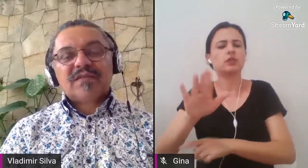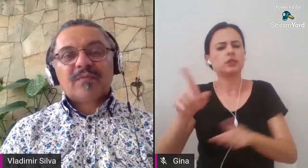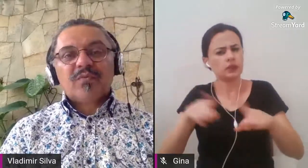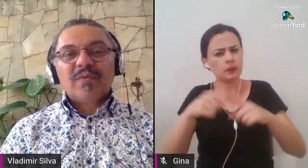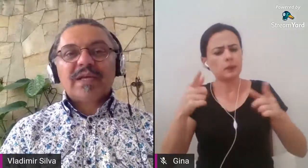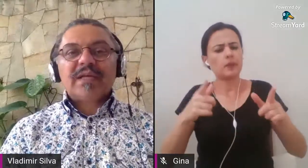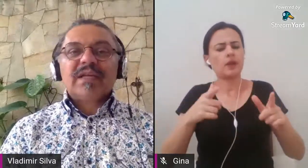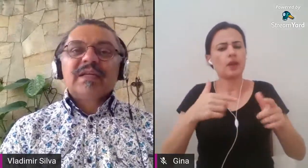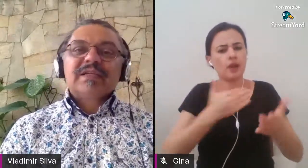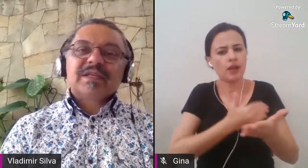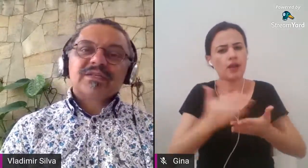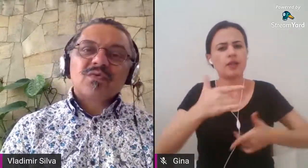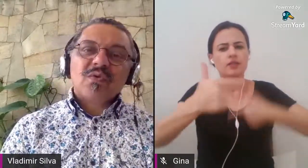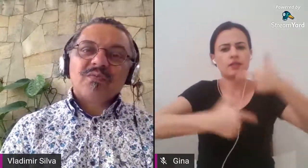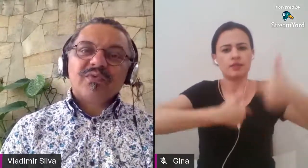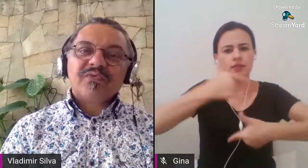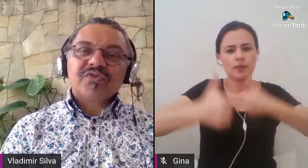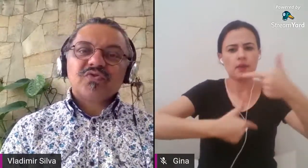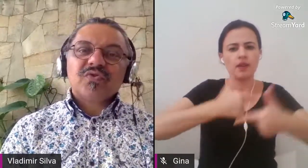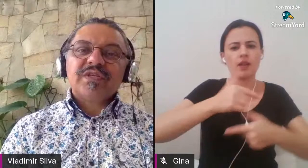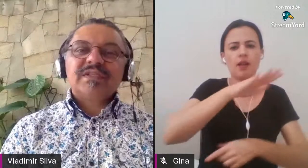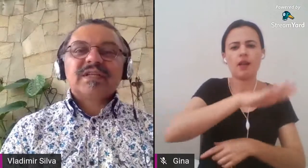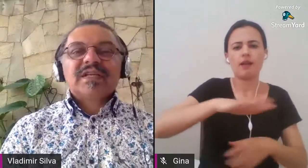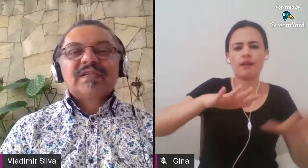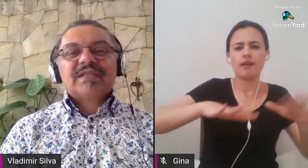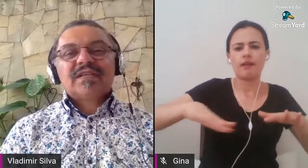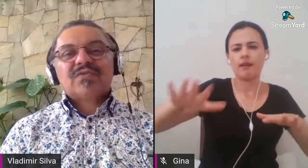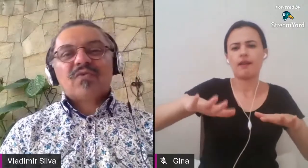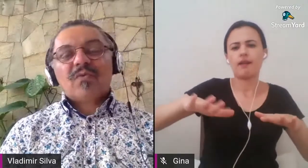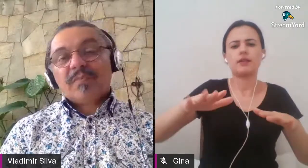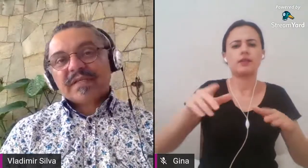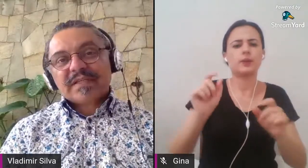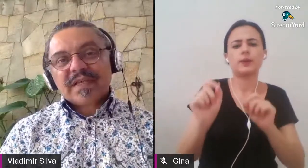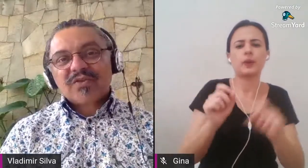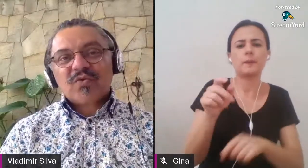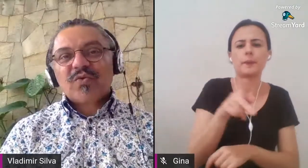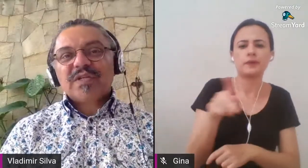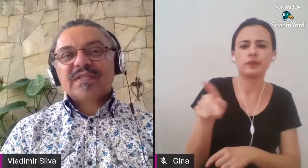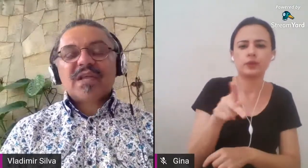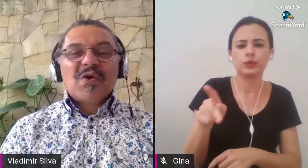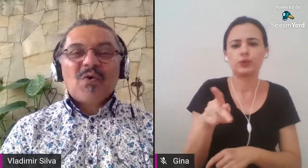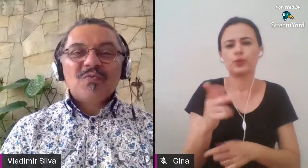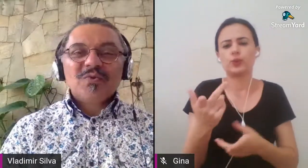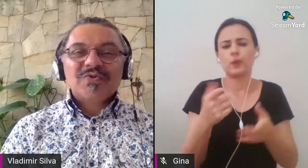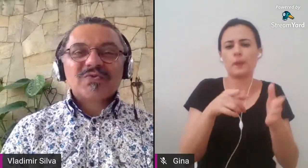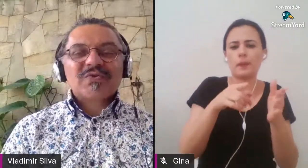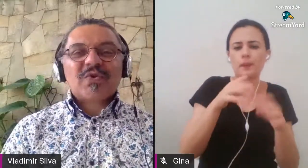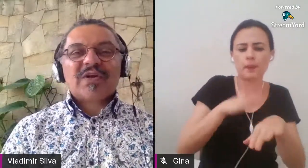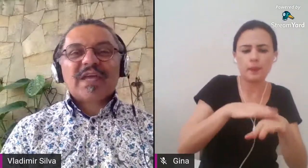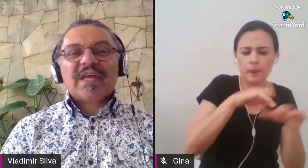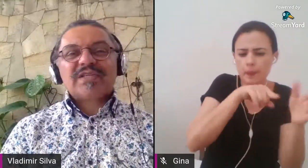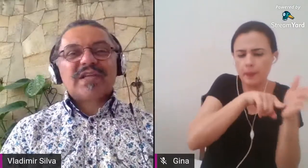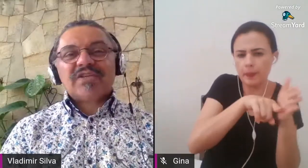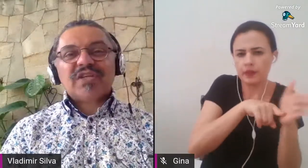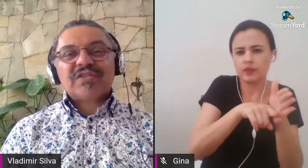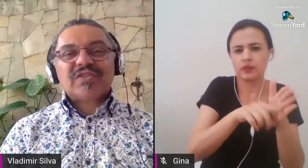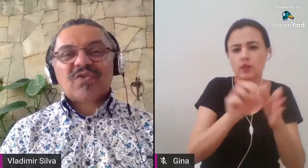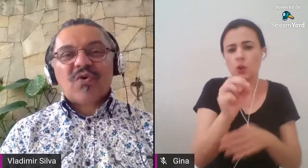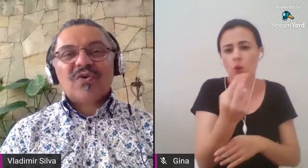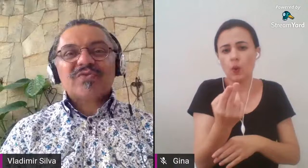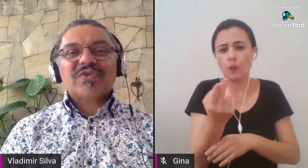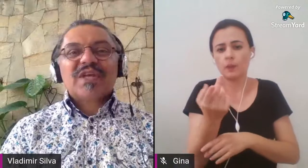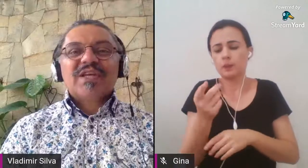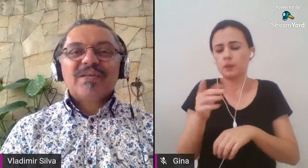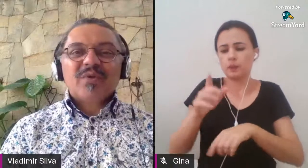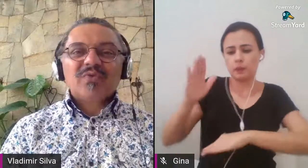quanto da iniciativa pública, sejam como professores, sejam como pesquisadores ou músicos de orquestra,